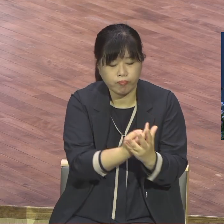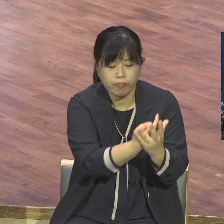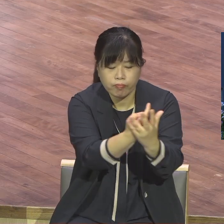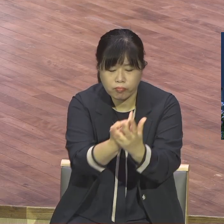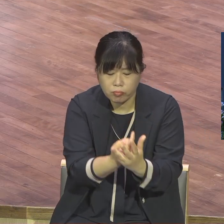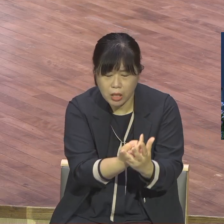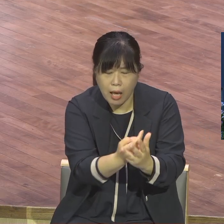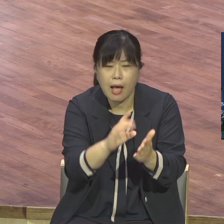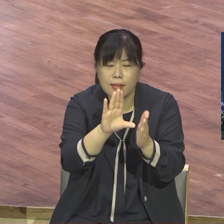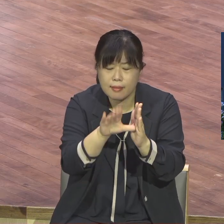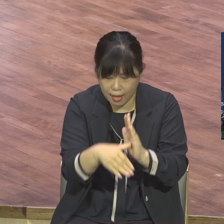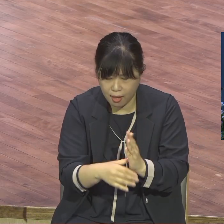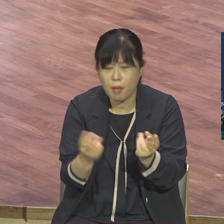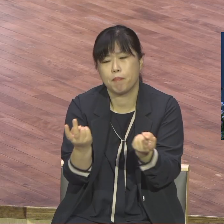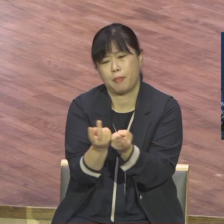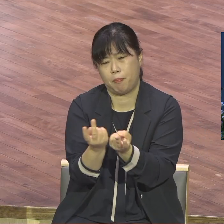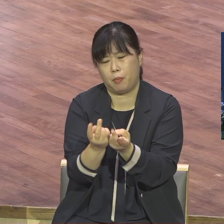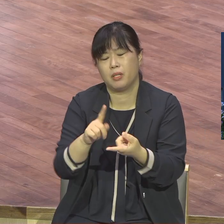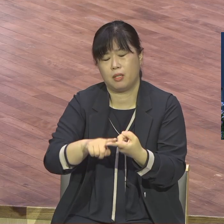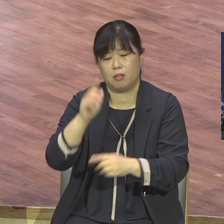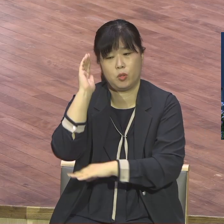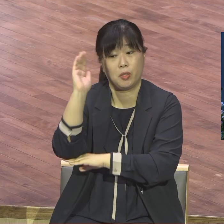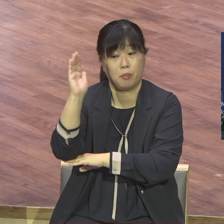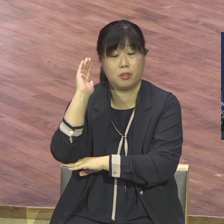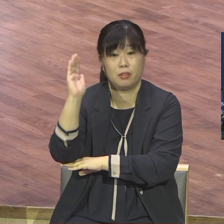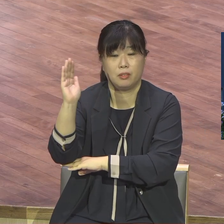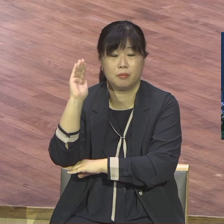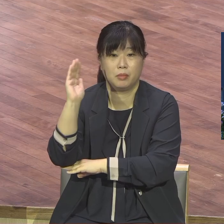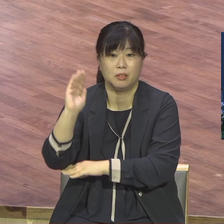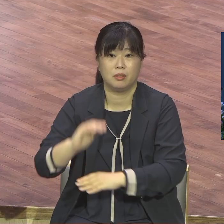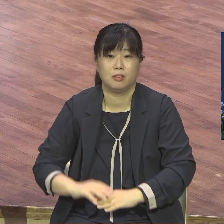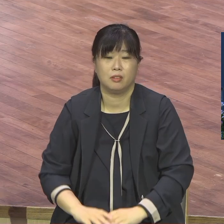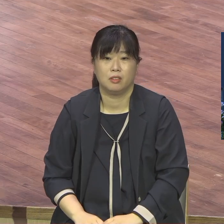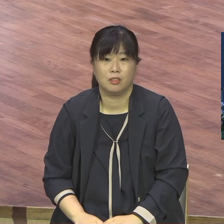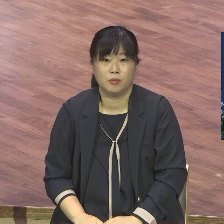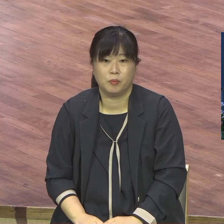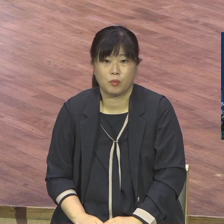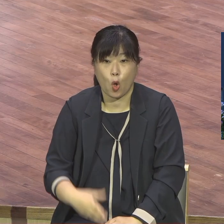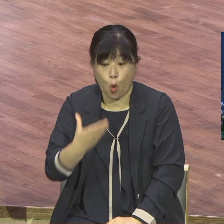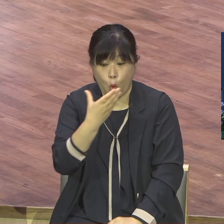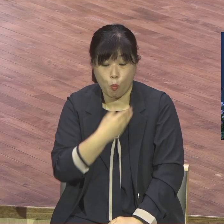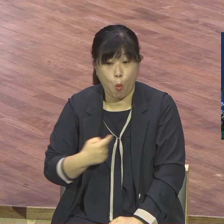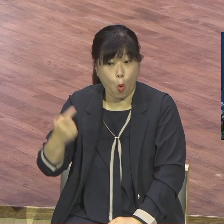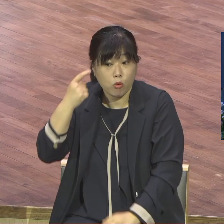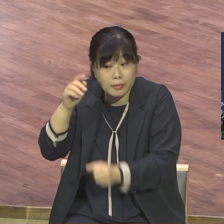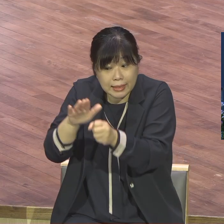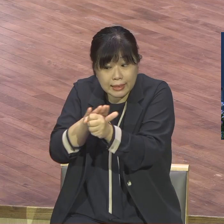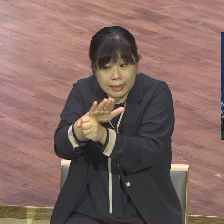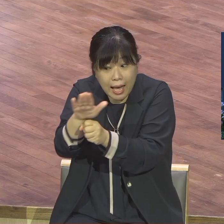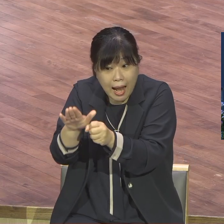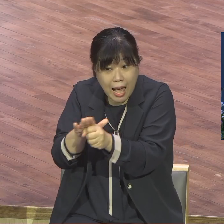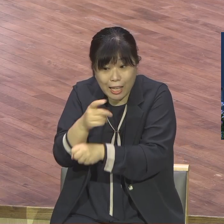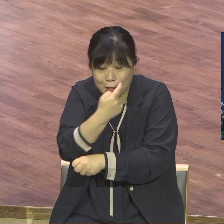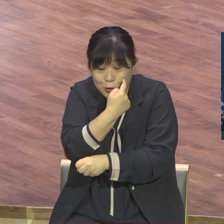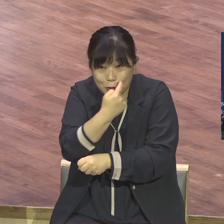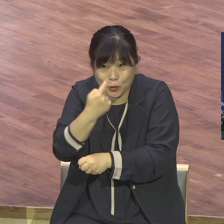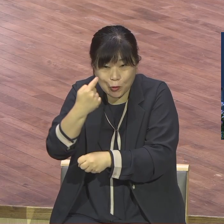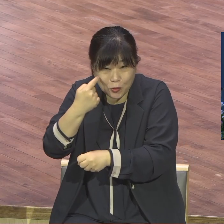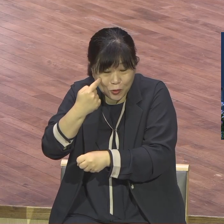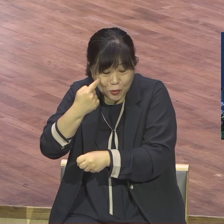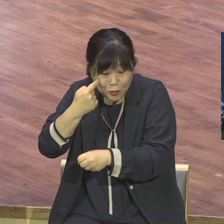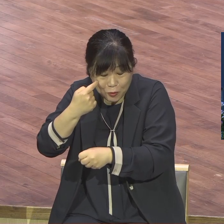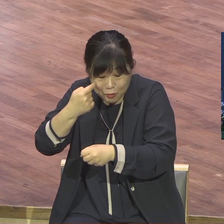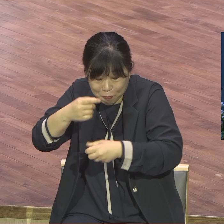답을 줬어요. 세상 속에 살잖아 우리. 복음적 사랑의 시작을 가지고, 복음적 사랑의 눈을